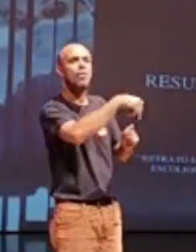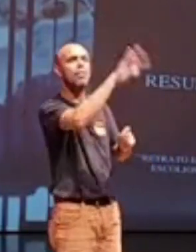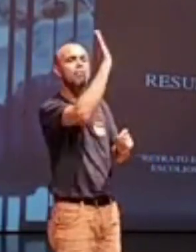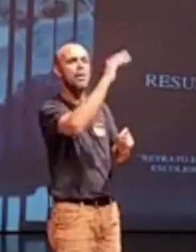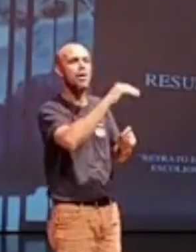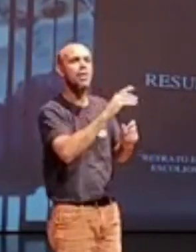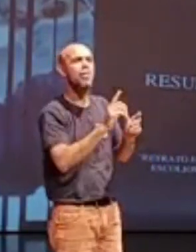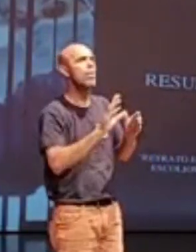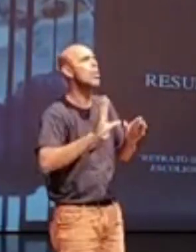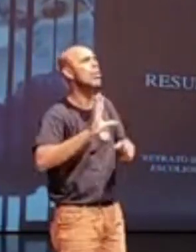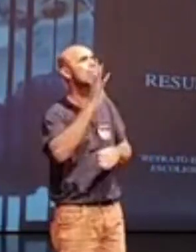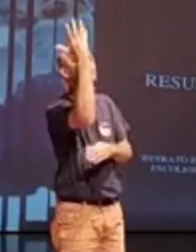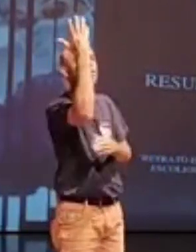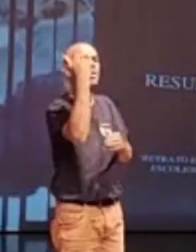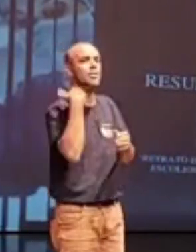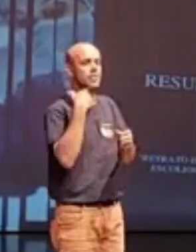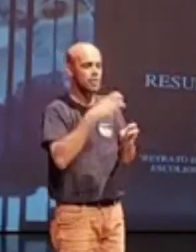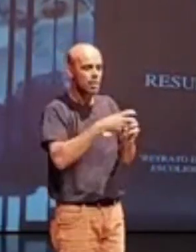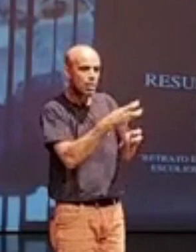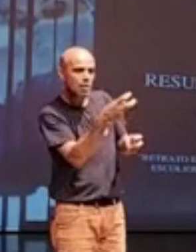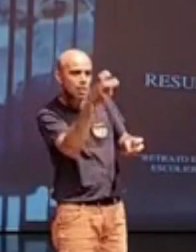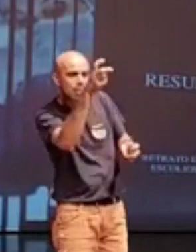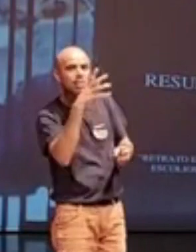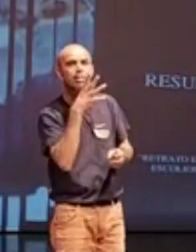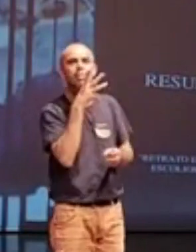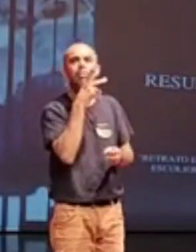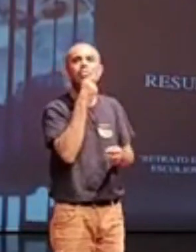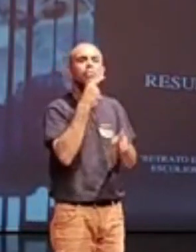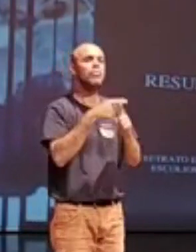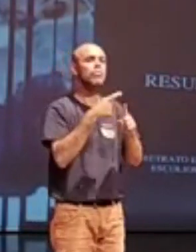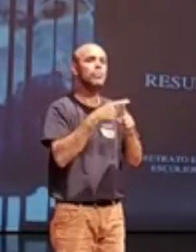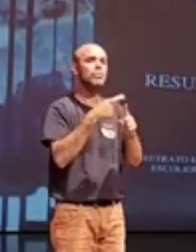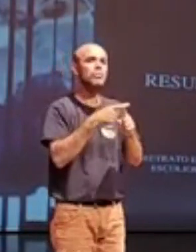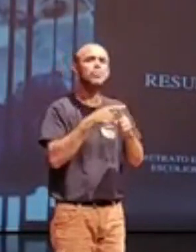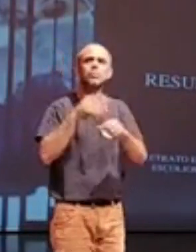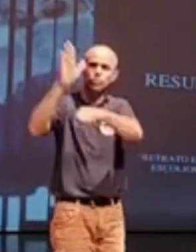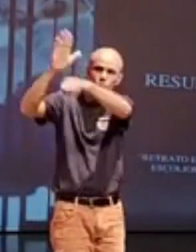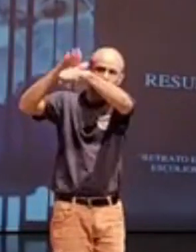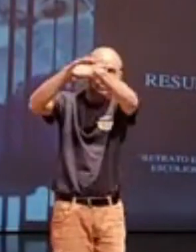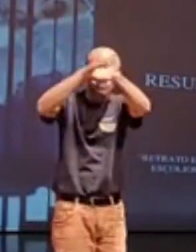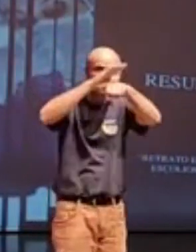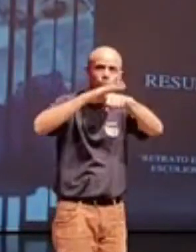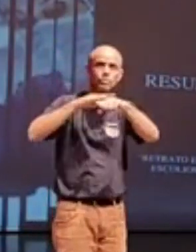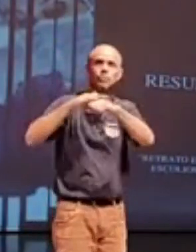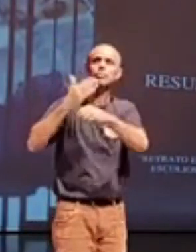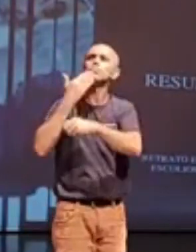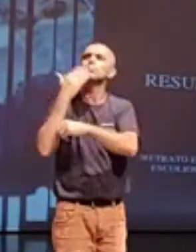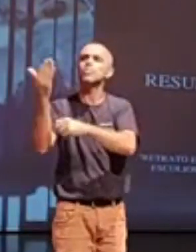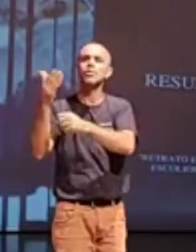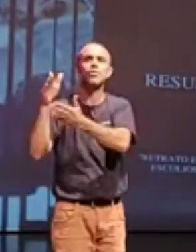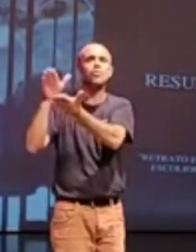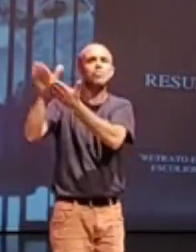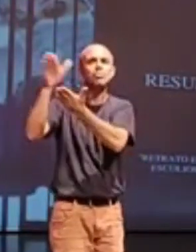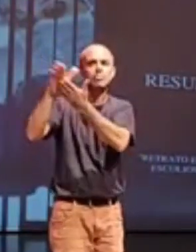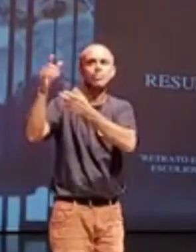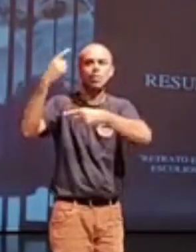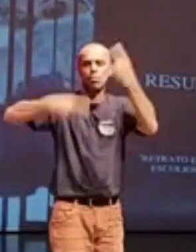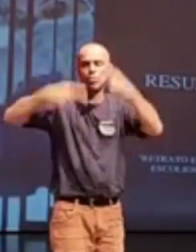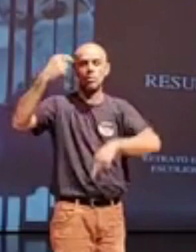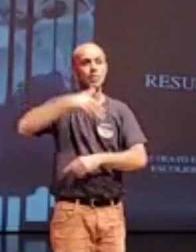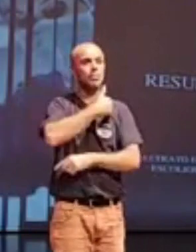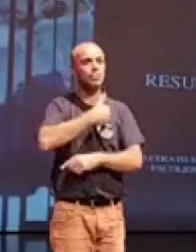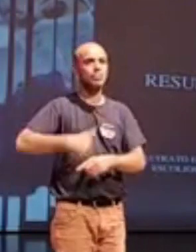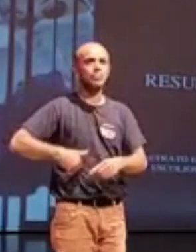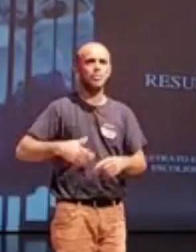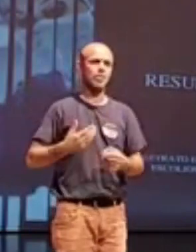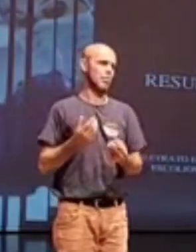as causas desse retardo do tratamento, para sugerir políticas públicas. Tá? Você fala assim, puxa, mas é utopia, não